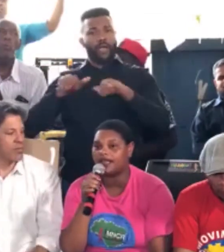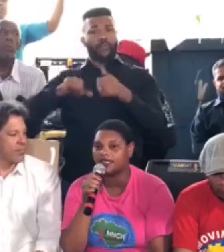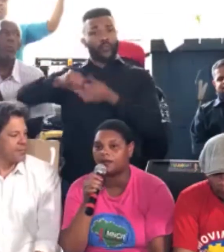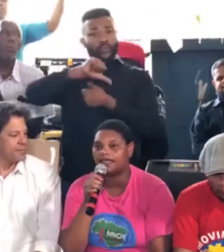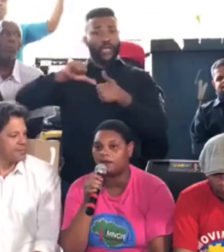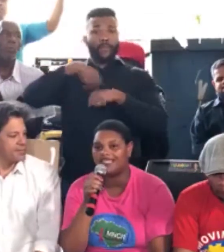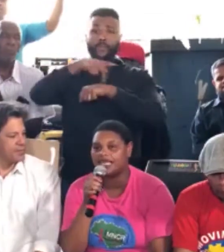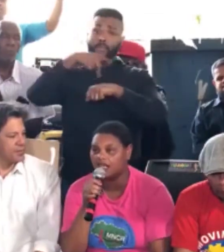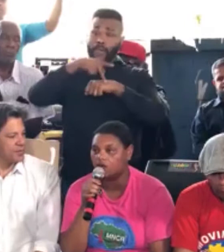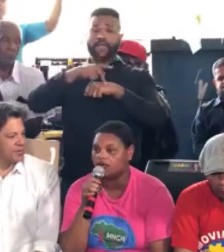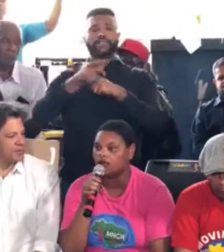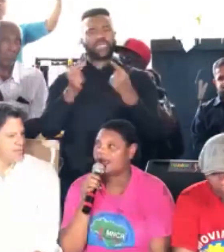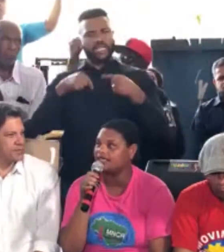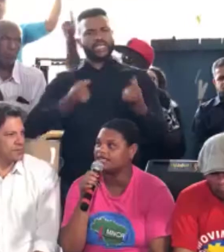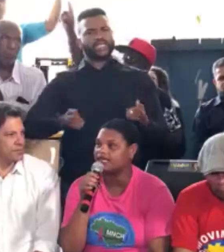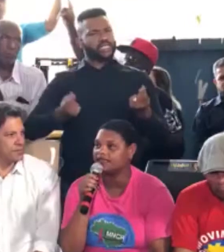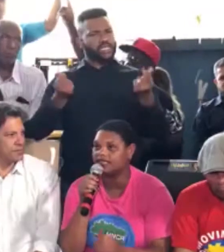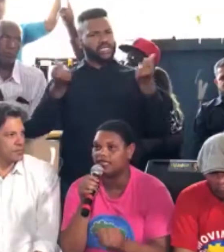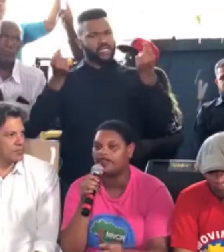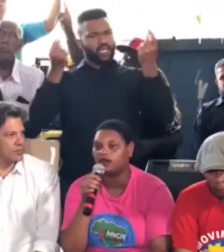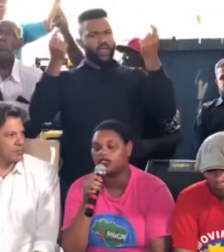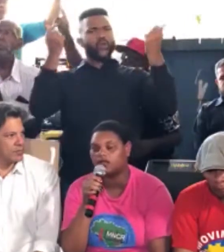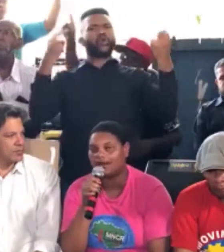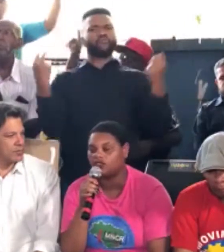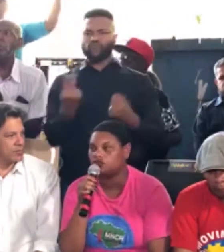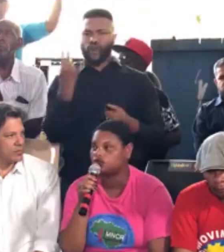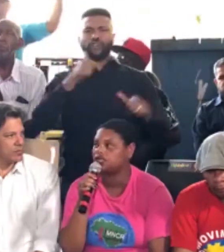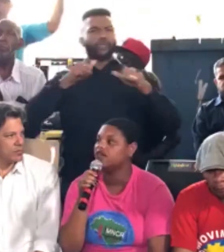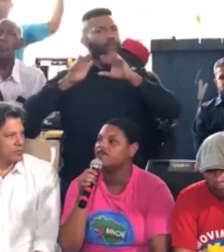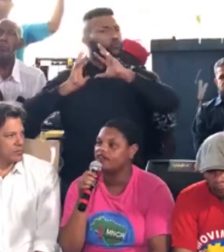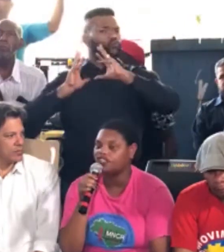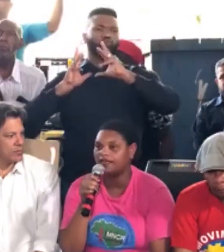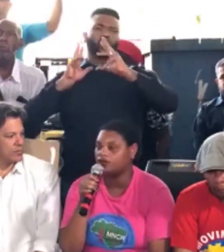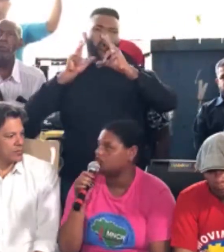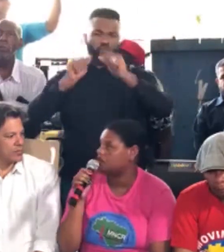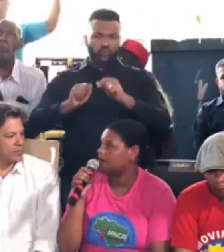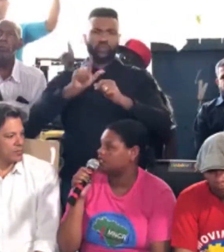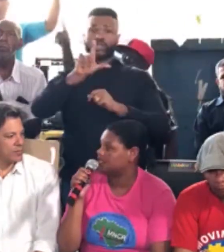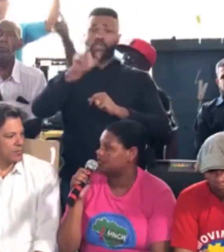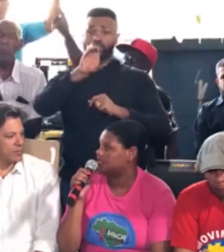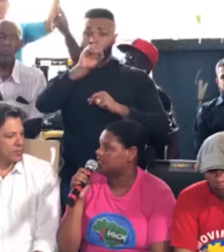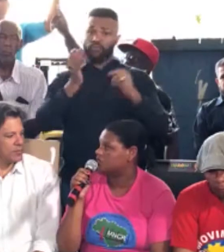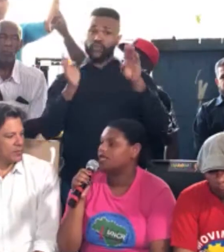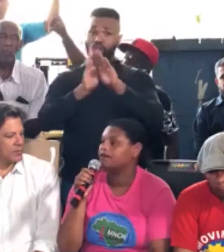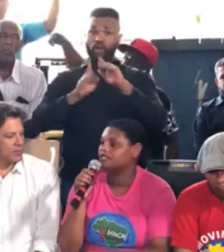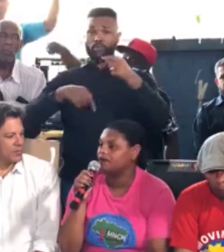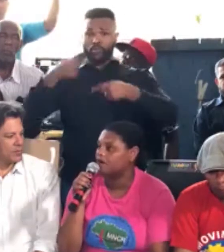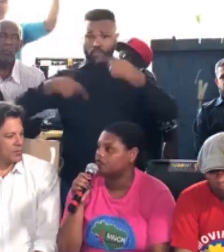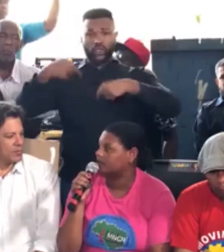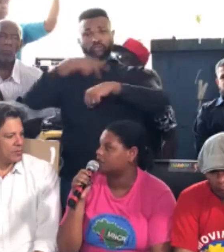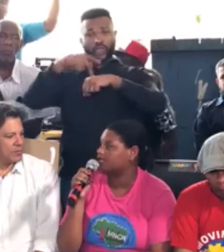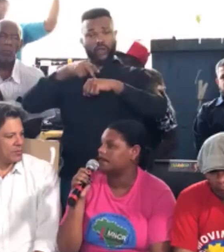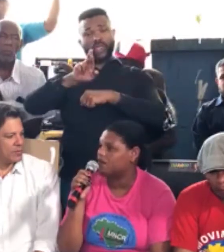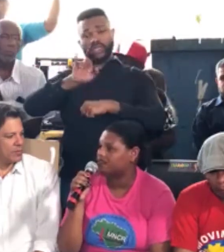nesse país, que esse país é um país rico, um país que ele valoriza o trabalho de todos. Veio o fechamento do lixão com a Política Nacional de Resíduos,